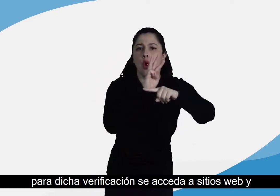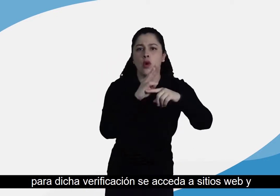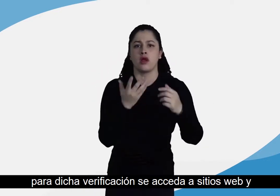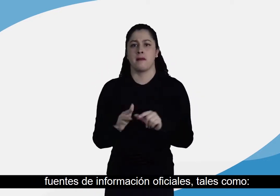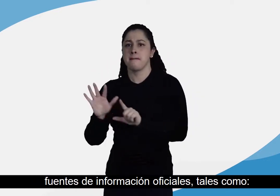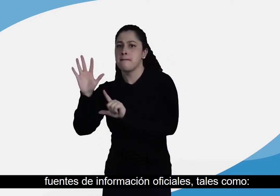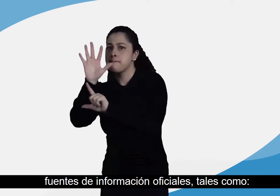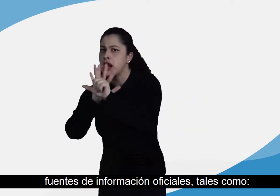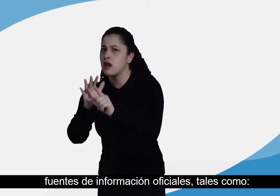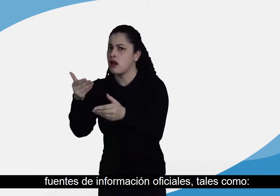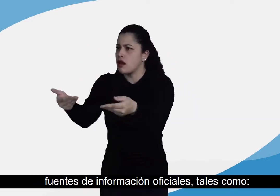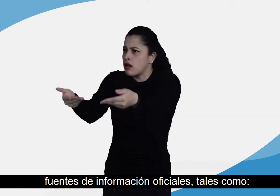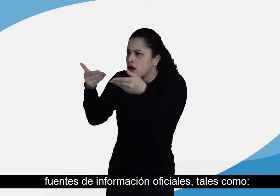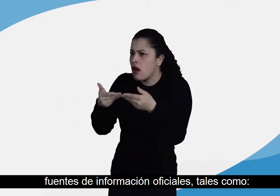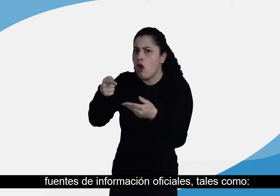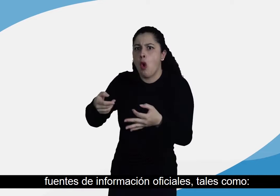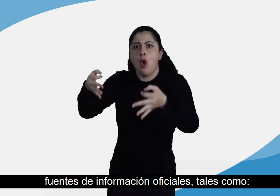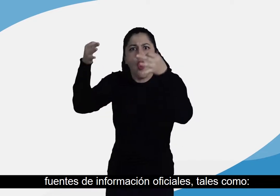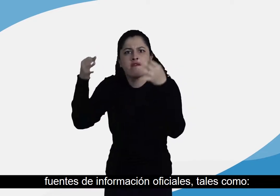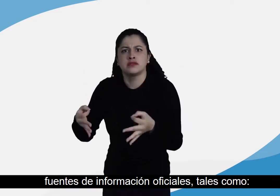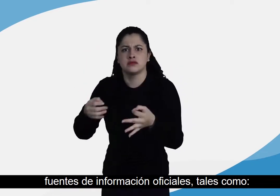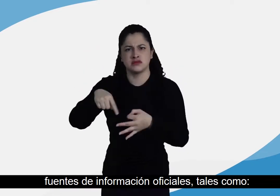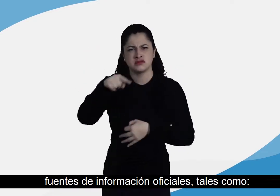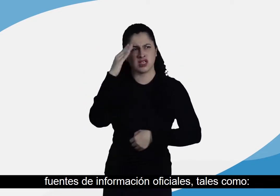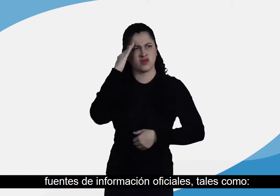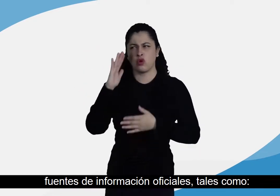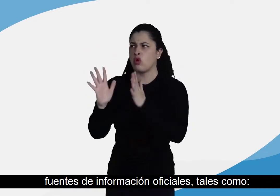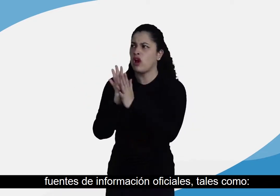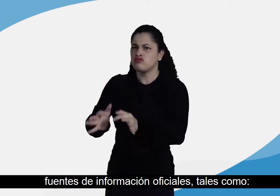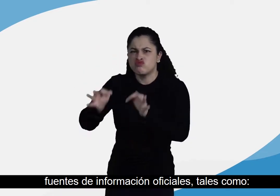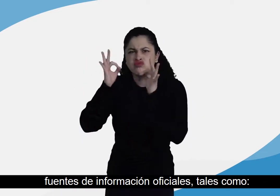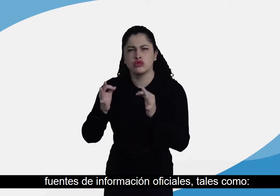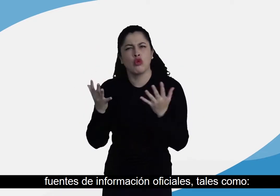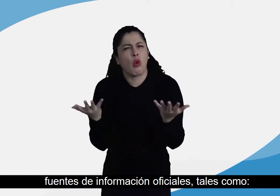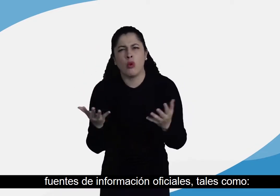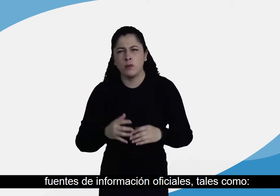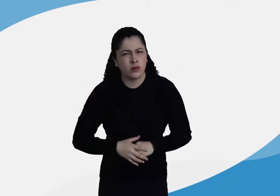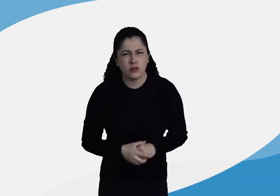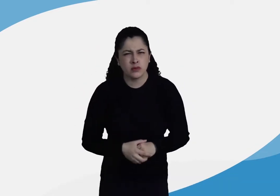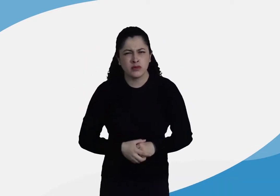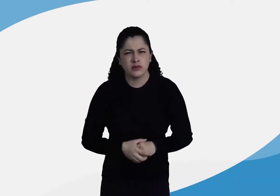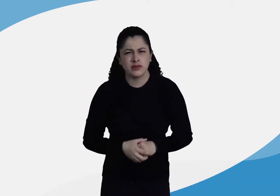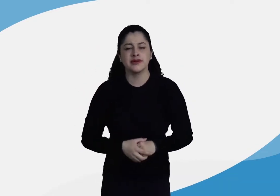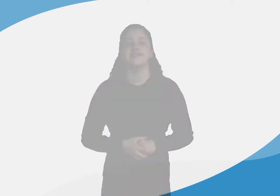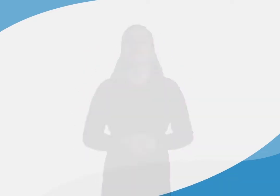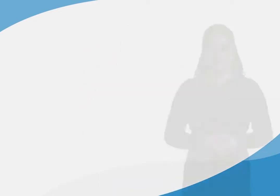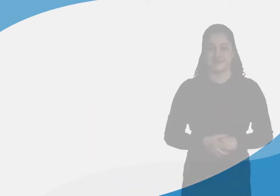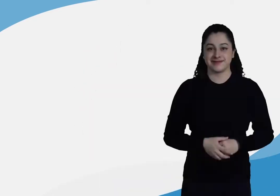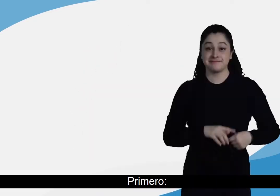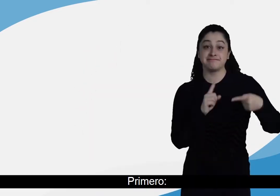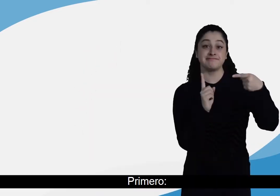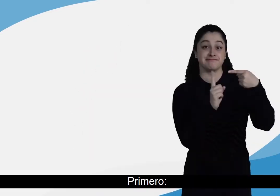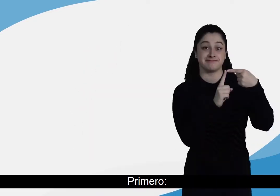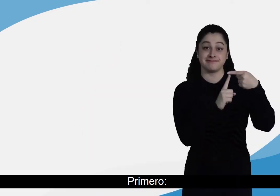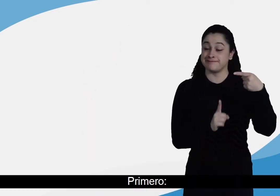y fuentes de información oficiales, tales como 1.